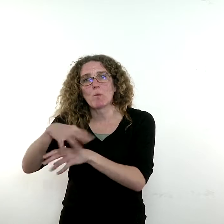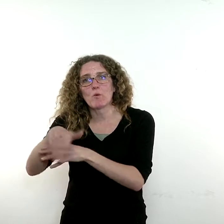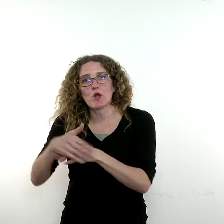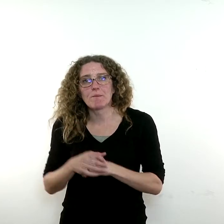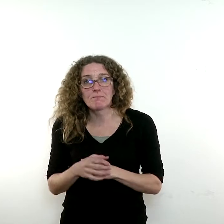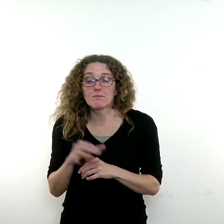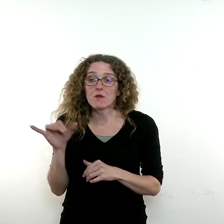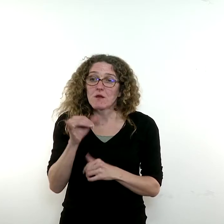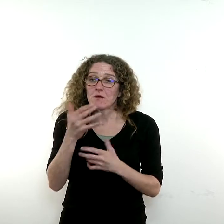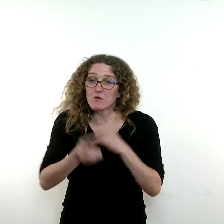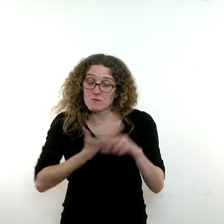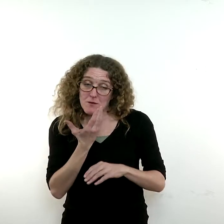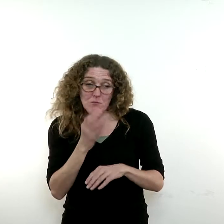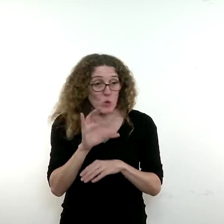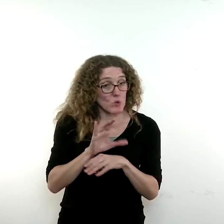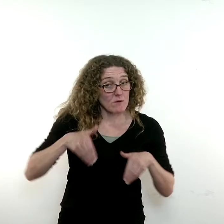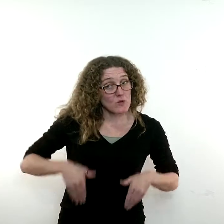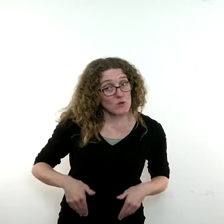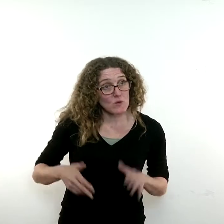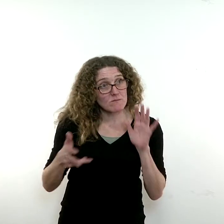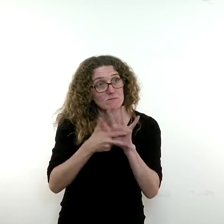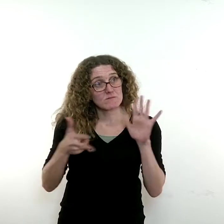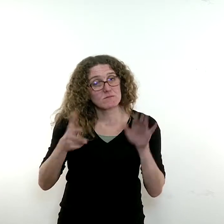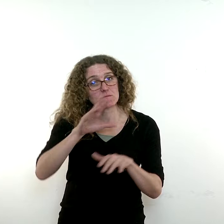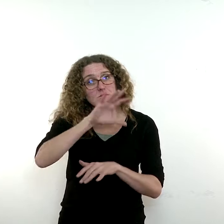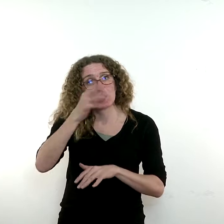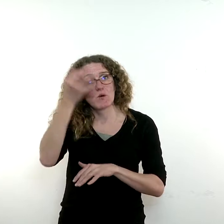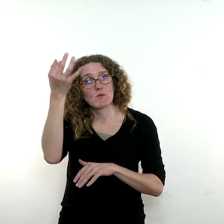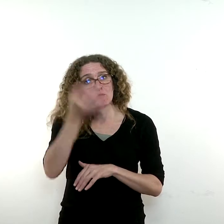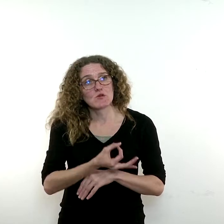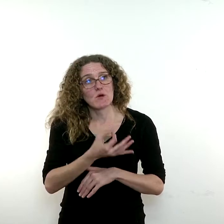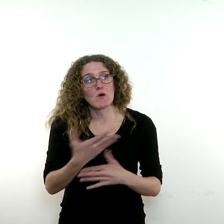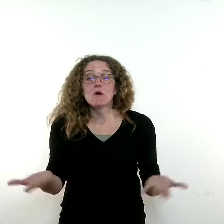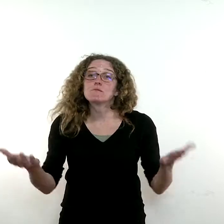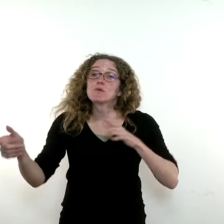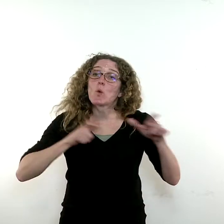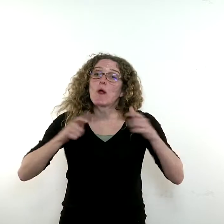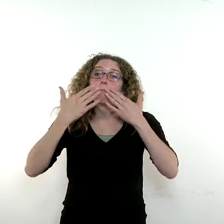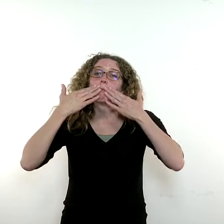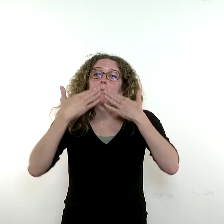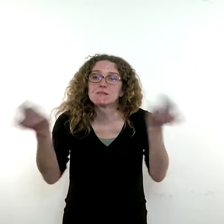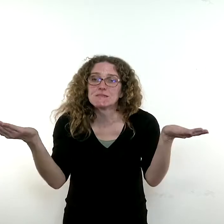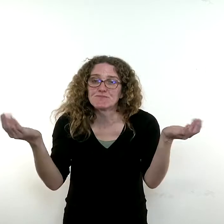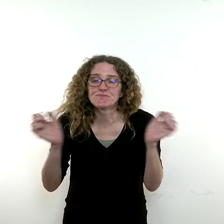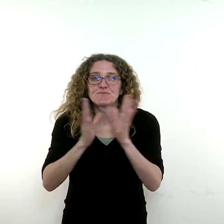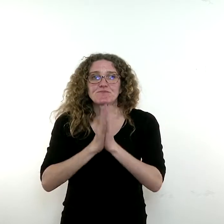Je mets aux voix. Contre, abstention, adopté à l'unanimité. Chers collègues, merci.